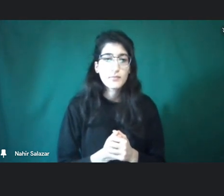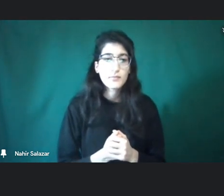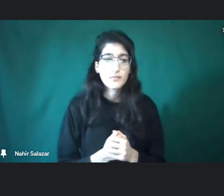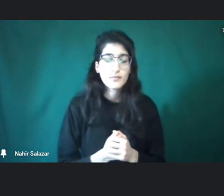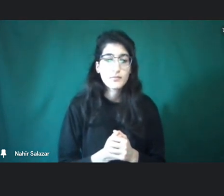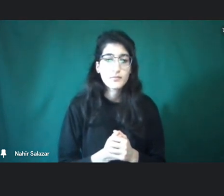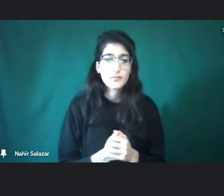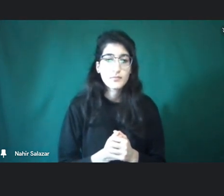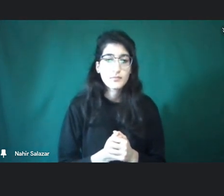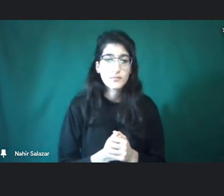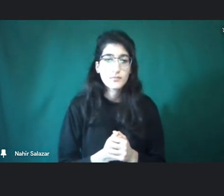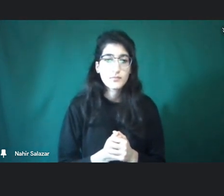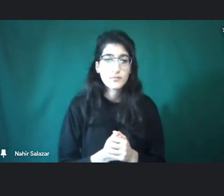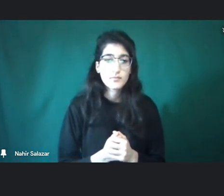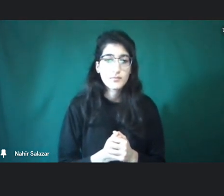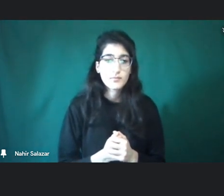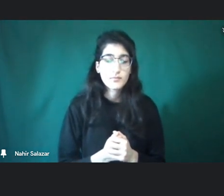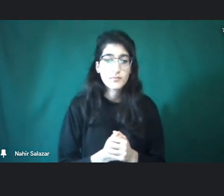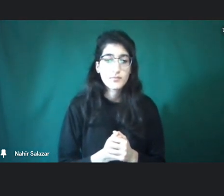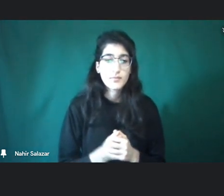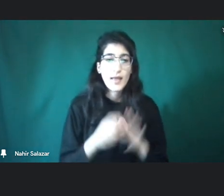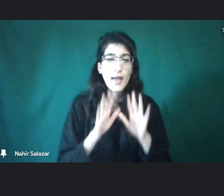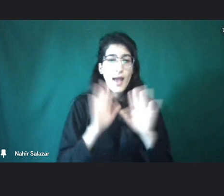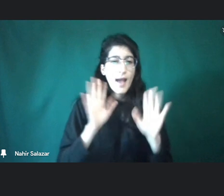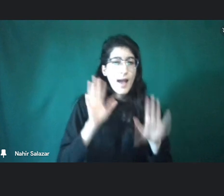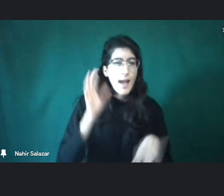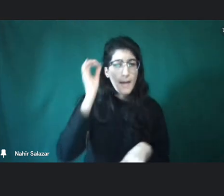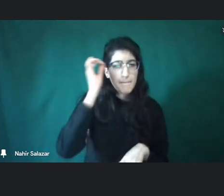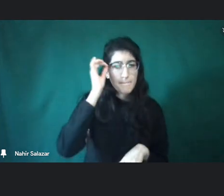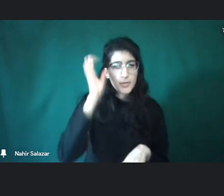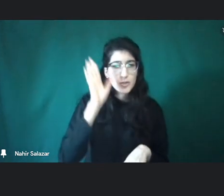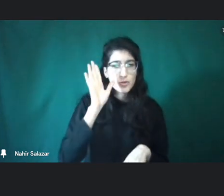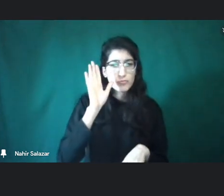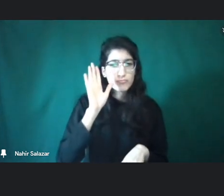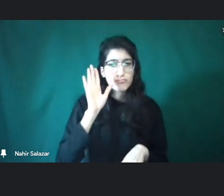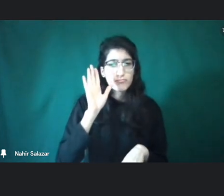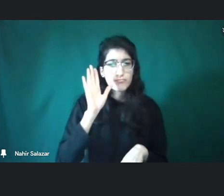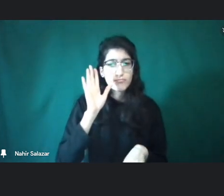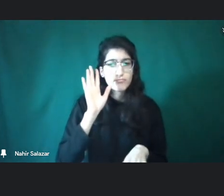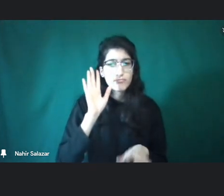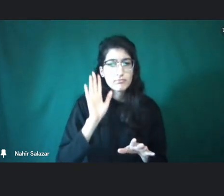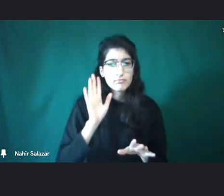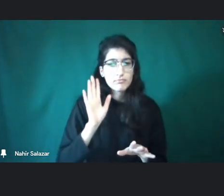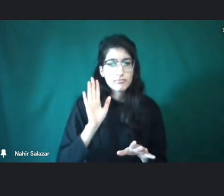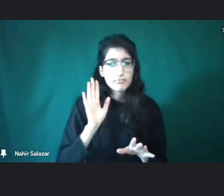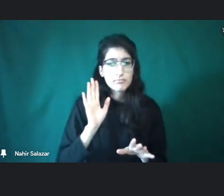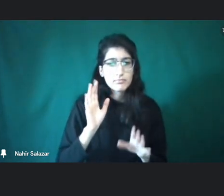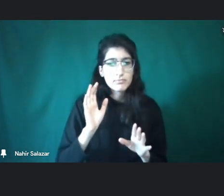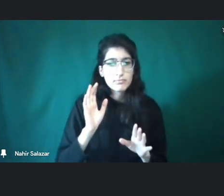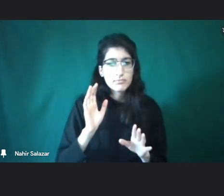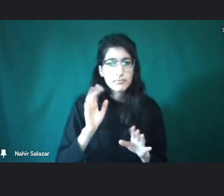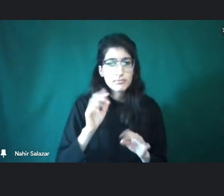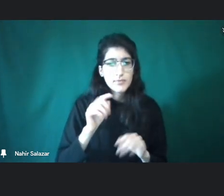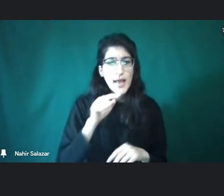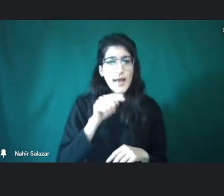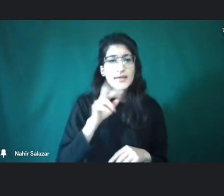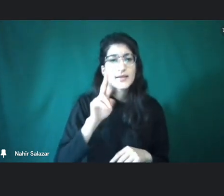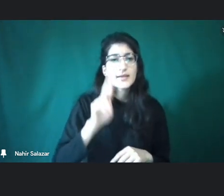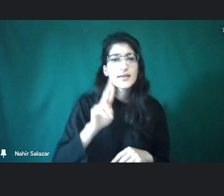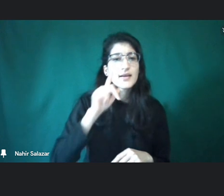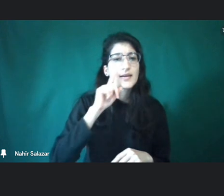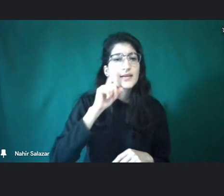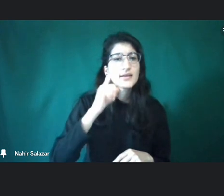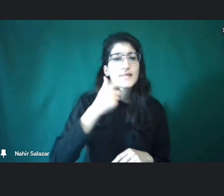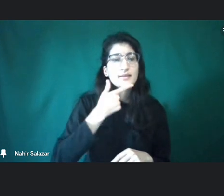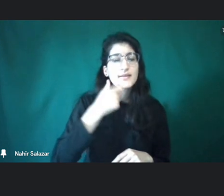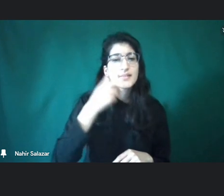perdón. Risk está como Está como verbo. No me, cuando, después cuando